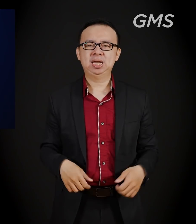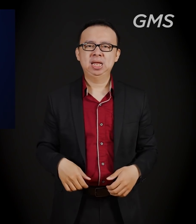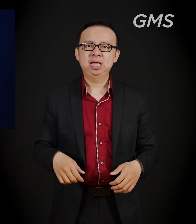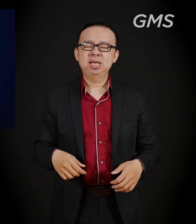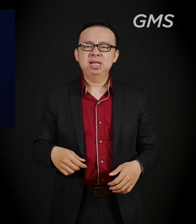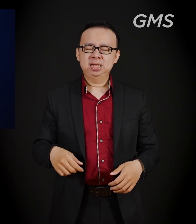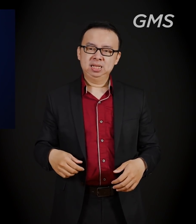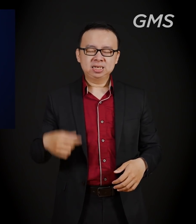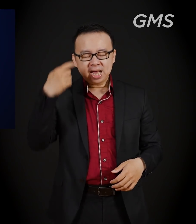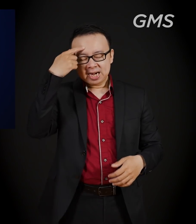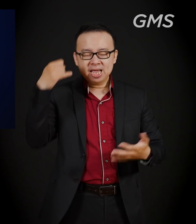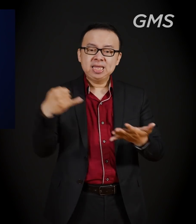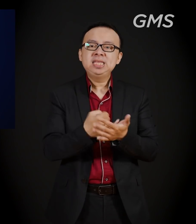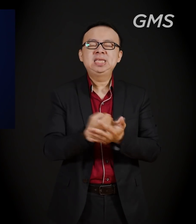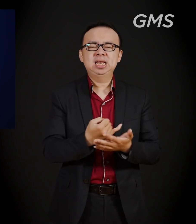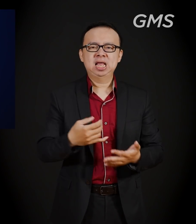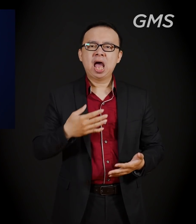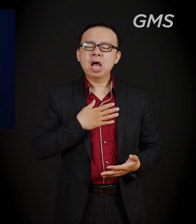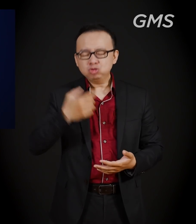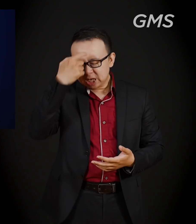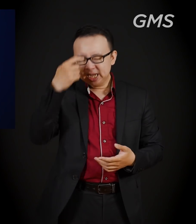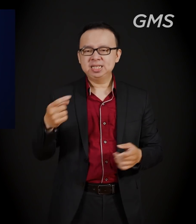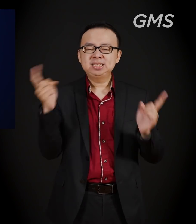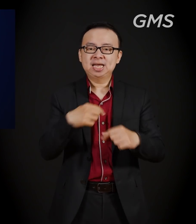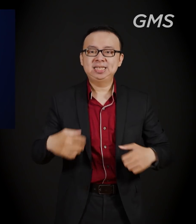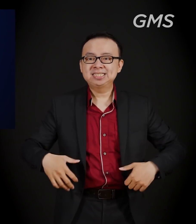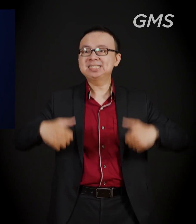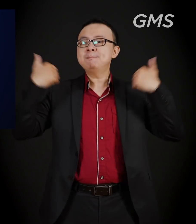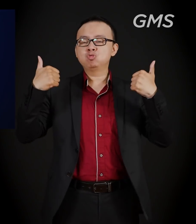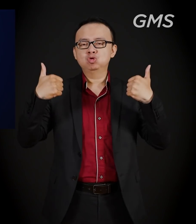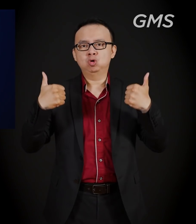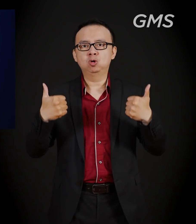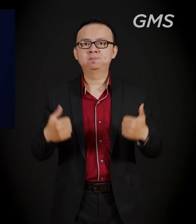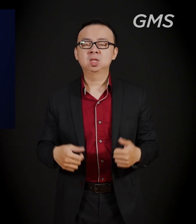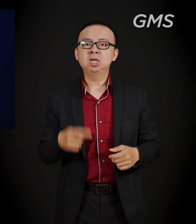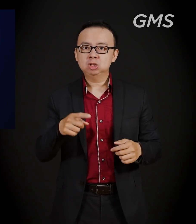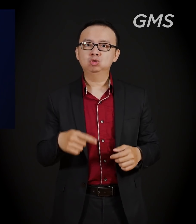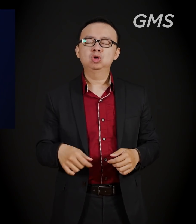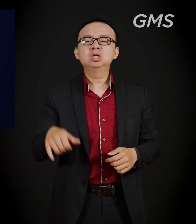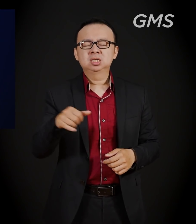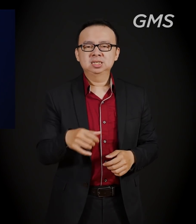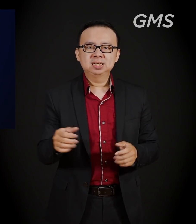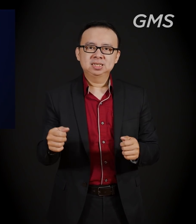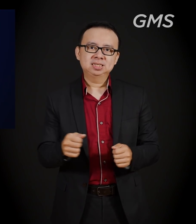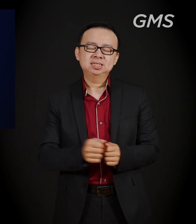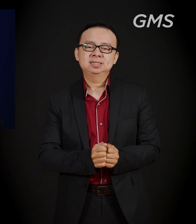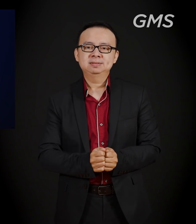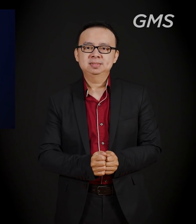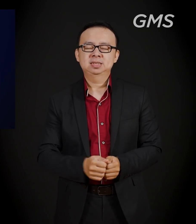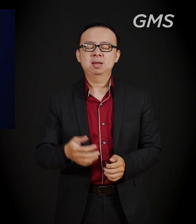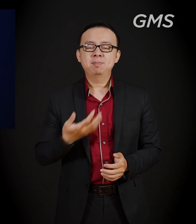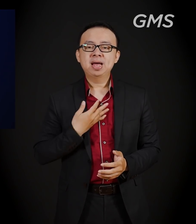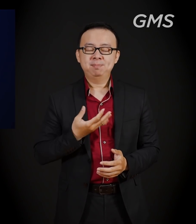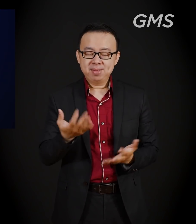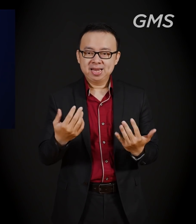bilur-bilurnya kamu yang percaya sudah disembuhkan. Dalam Injil saya tahu sesuai dengan iman saya jadi pada saya. Yang sejuk katakan